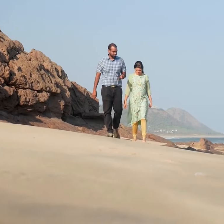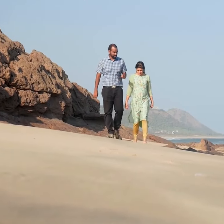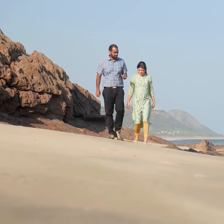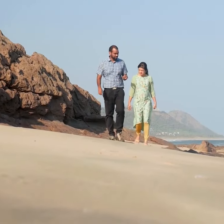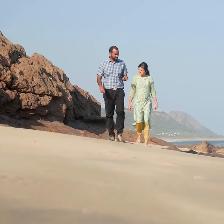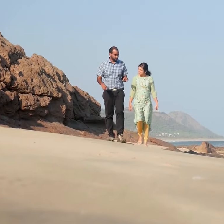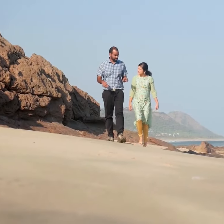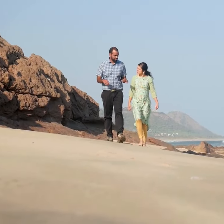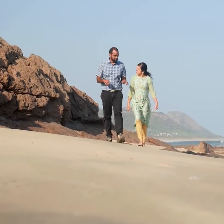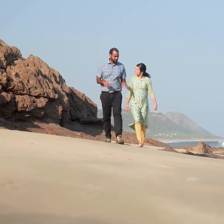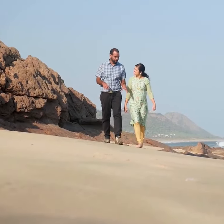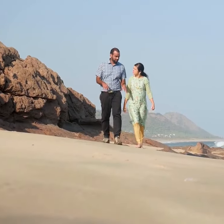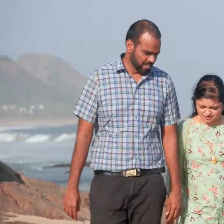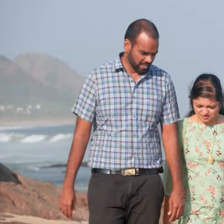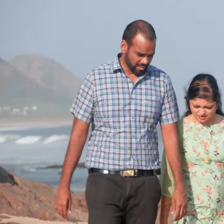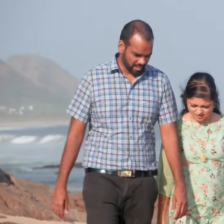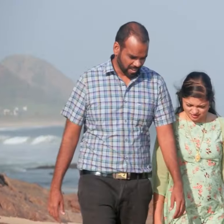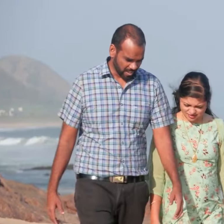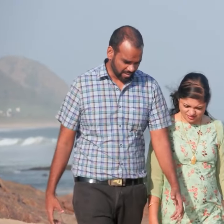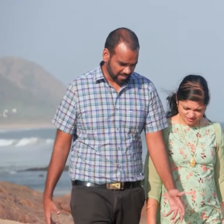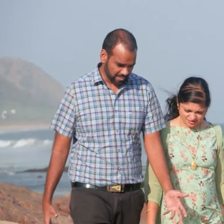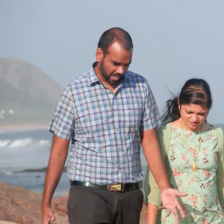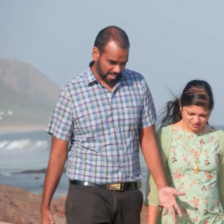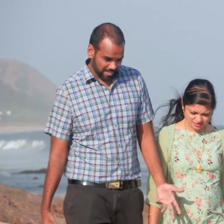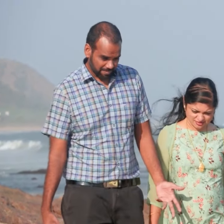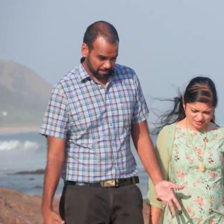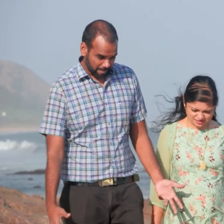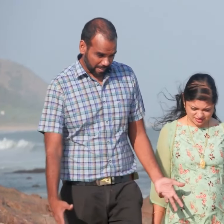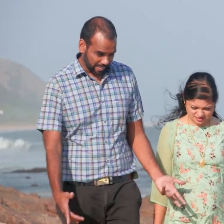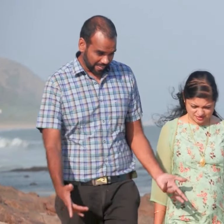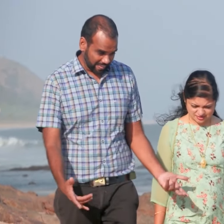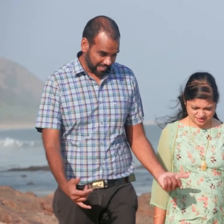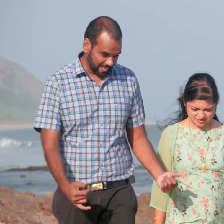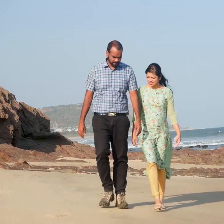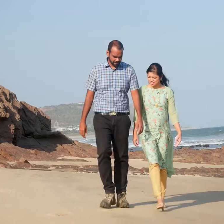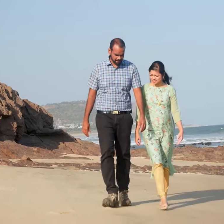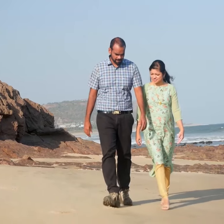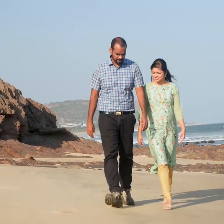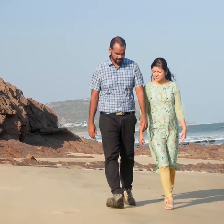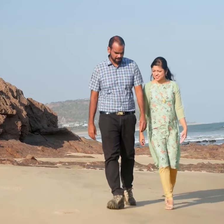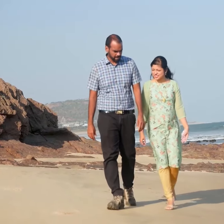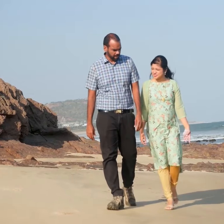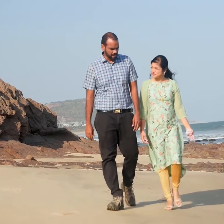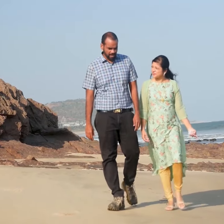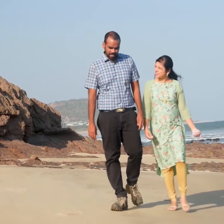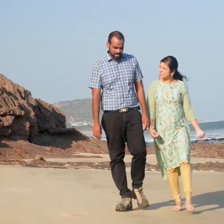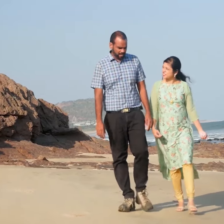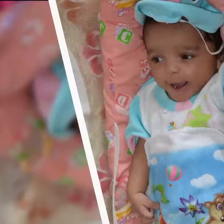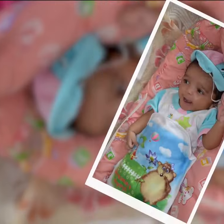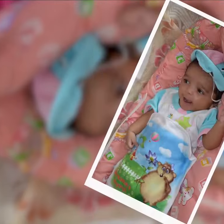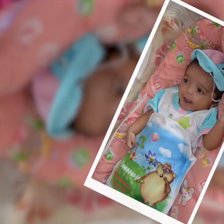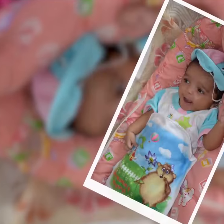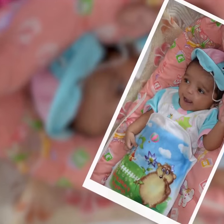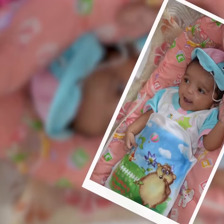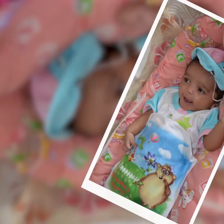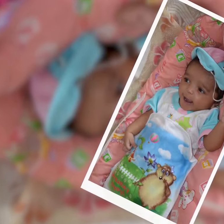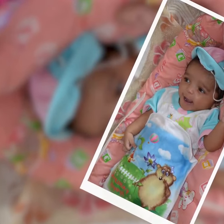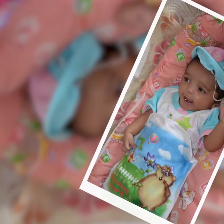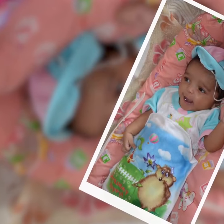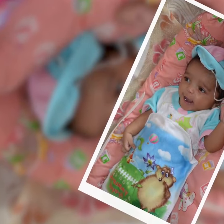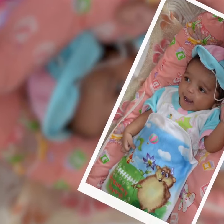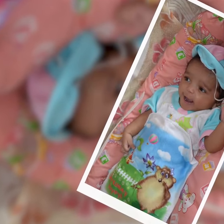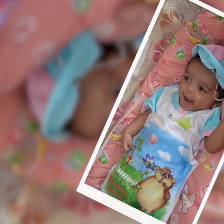बाकी सभी शादीशुदा जोड़ों की तरह शिल्पा और प्रत्युष ये जानकर खुश थे कि वो जल्द ही माँ बाप बनने वाले हैं। आयुष